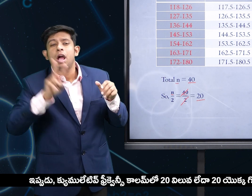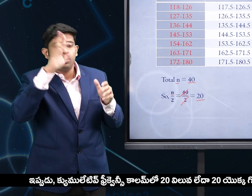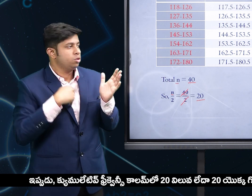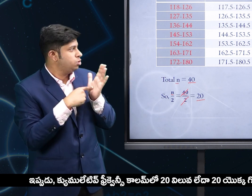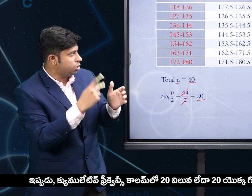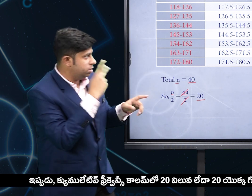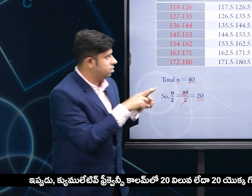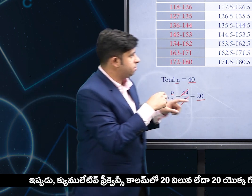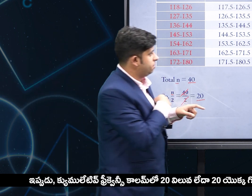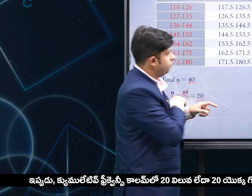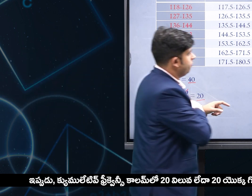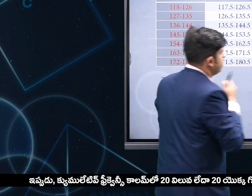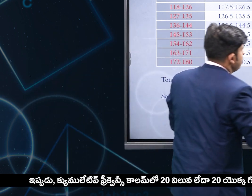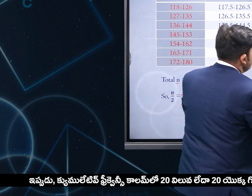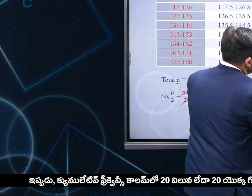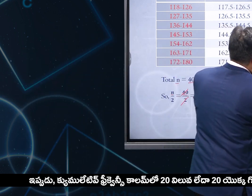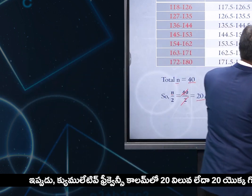ఉంటుందో పట్టికను గమనించండి.